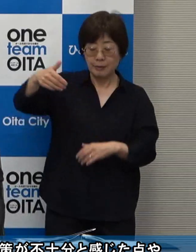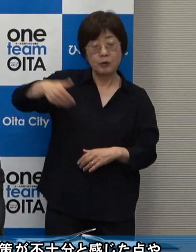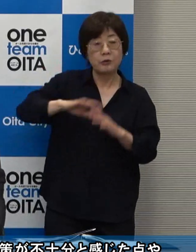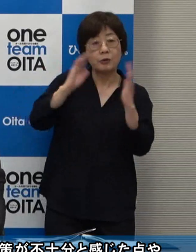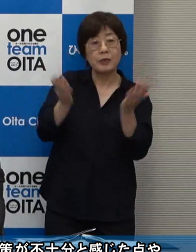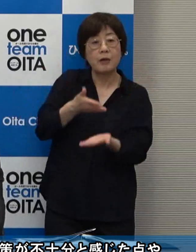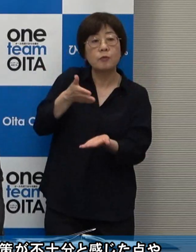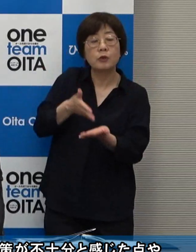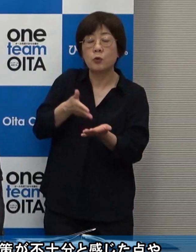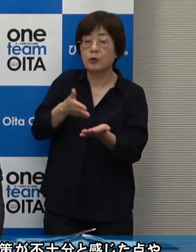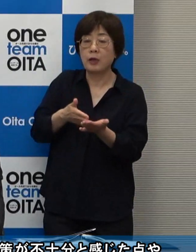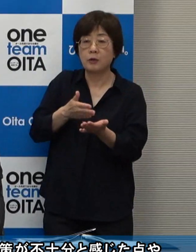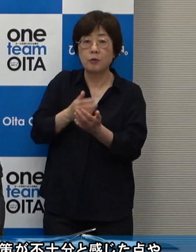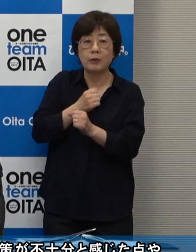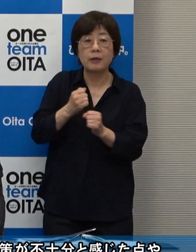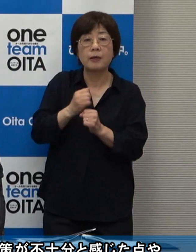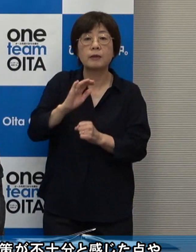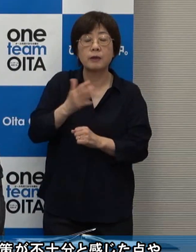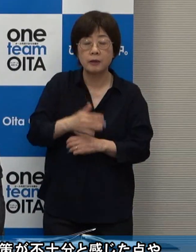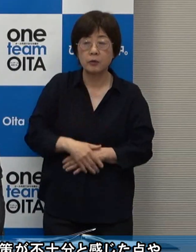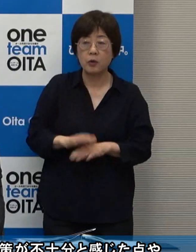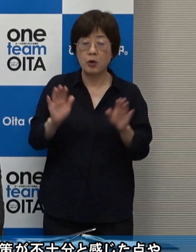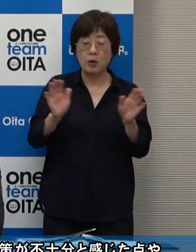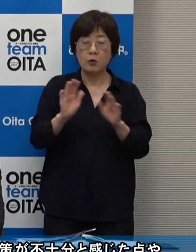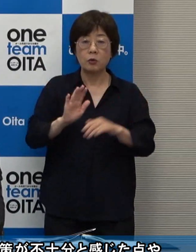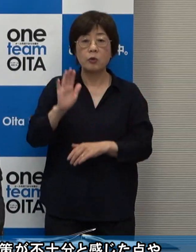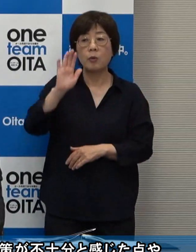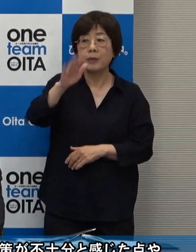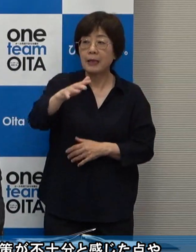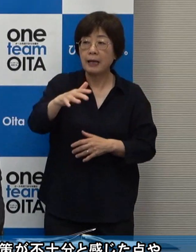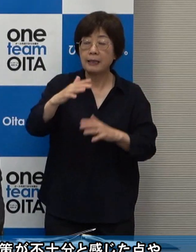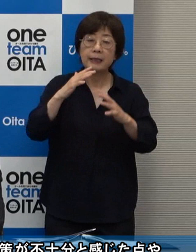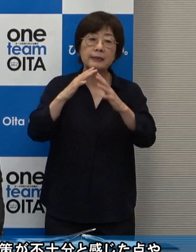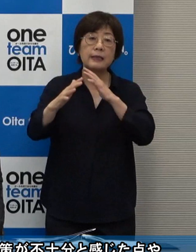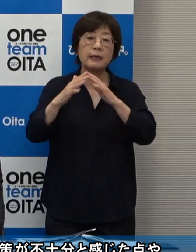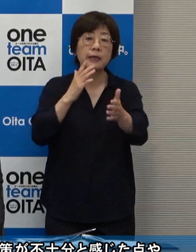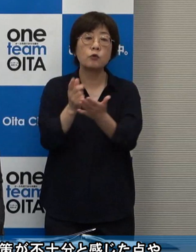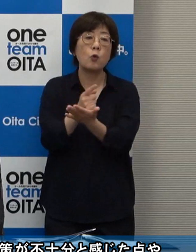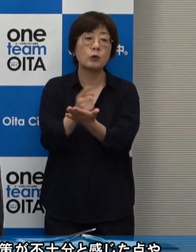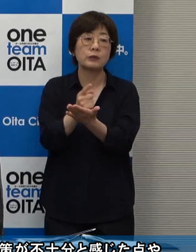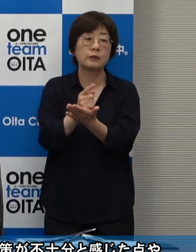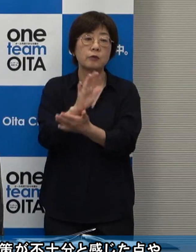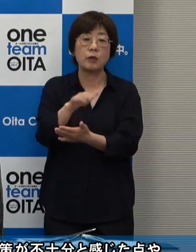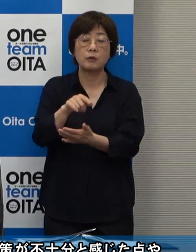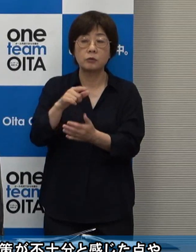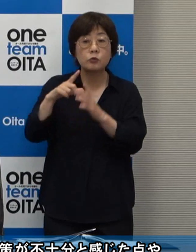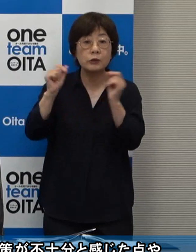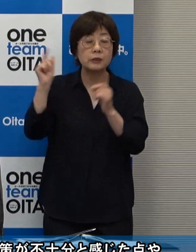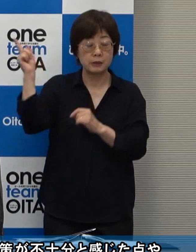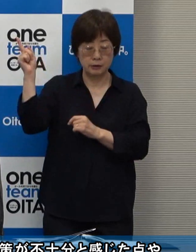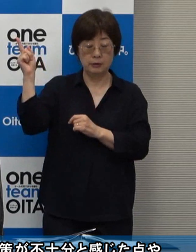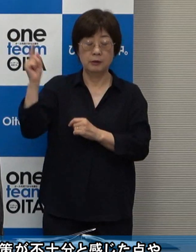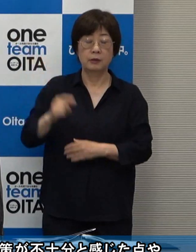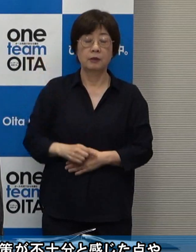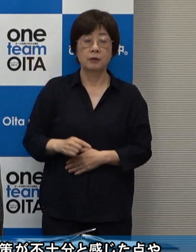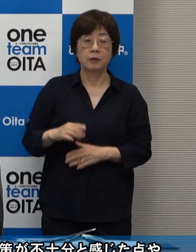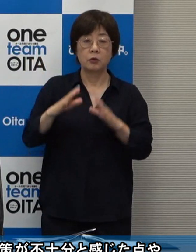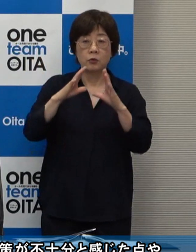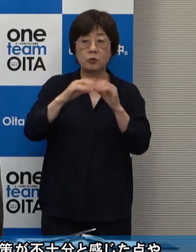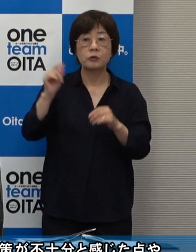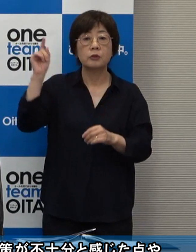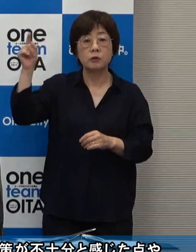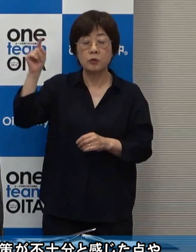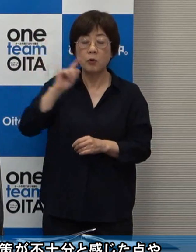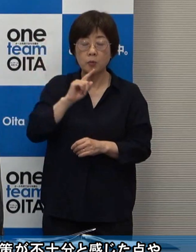が、子ども未来戦略方針というのがありますね。あの中でも結論